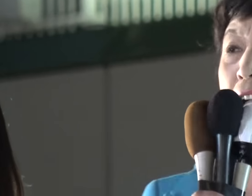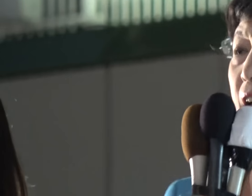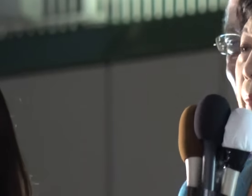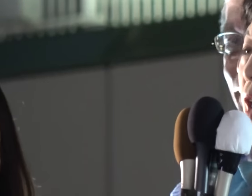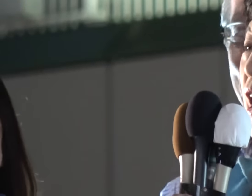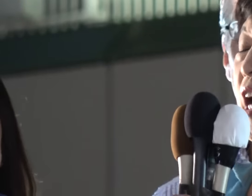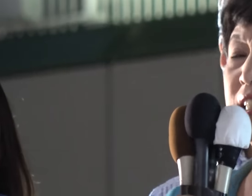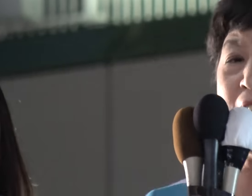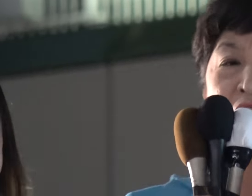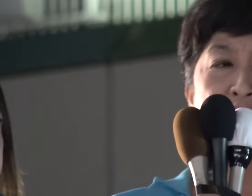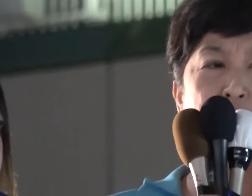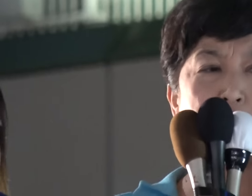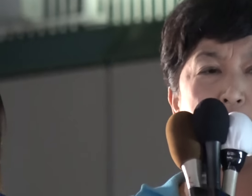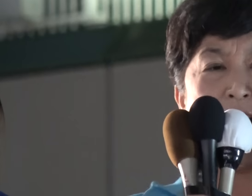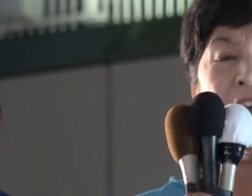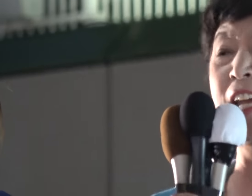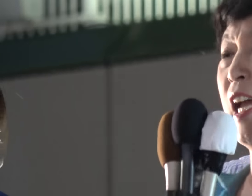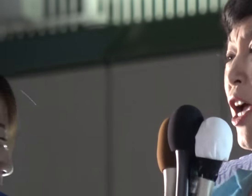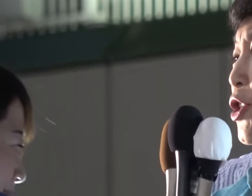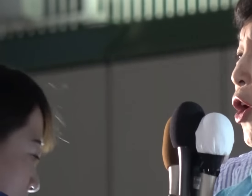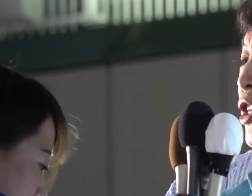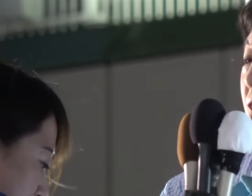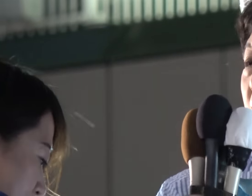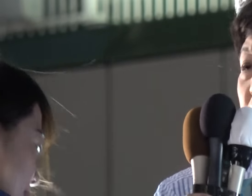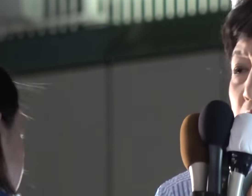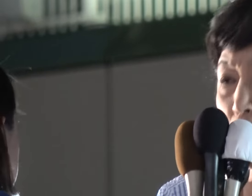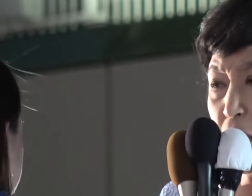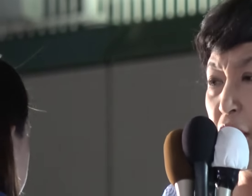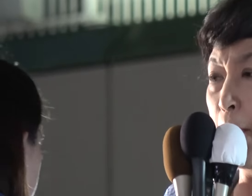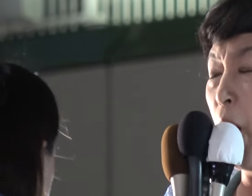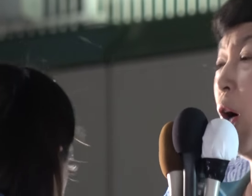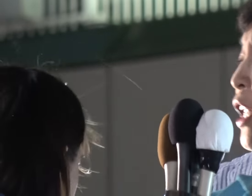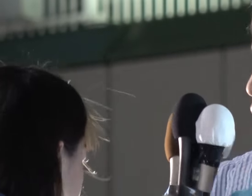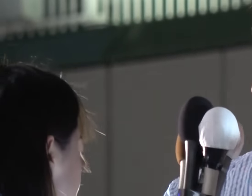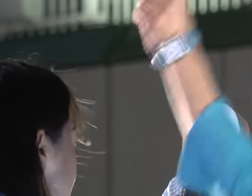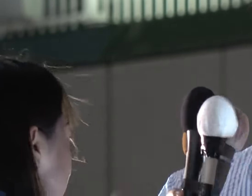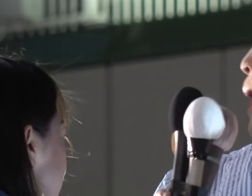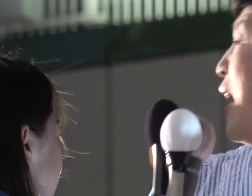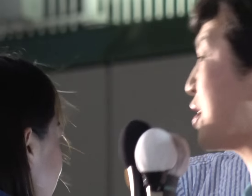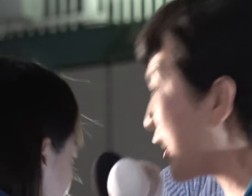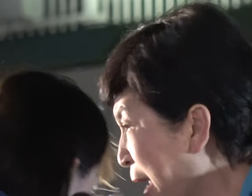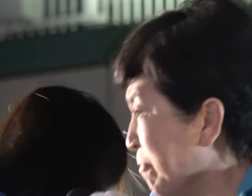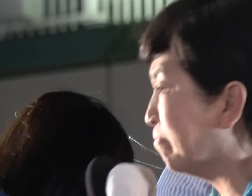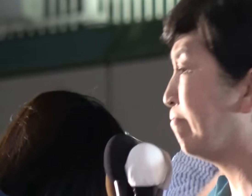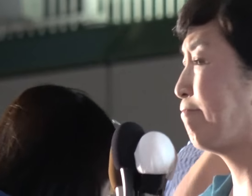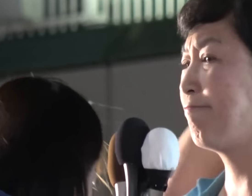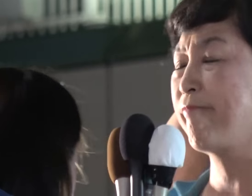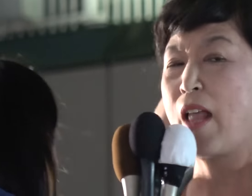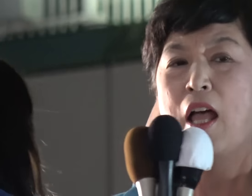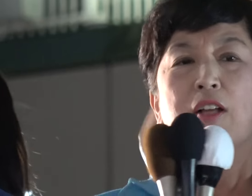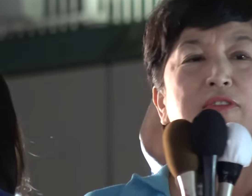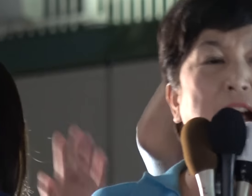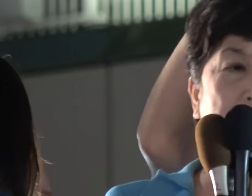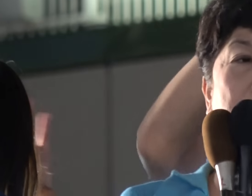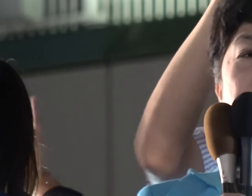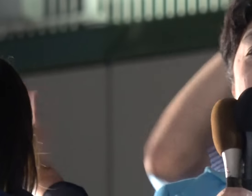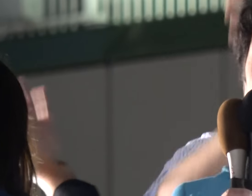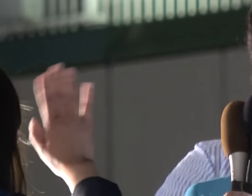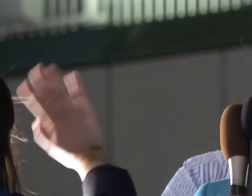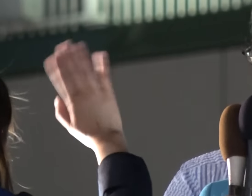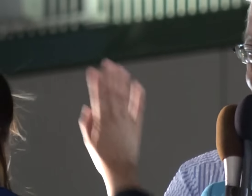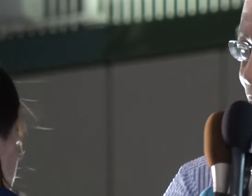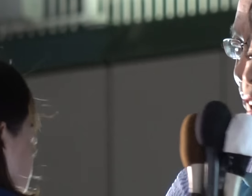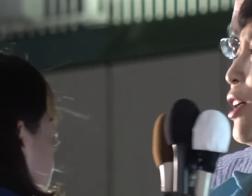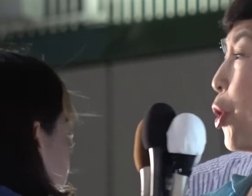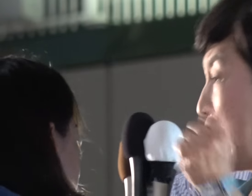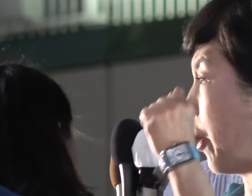そして優しくない女性都知事もいりません。だから